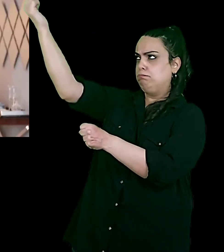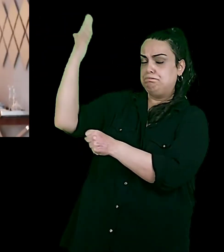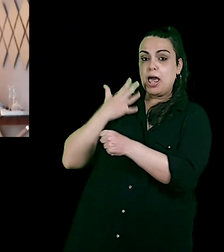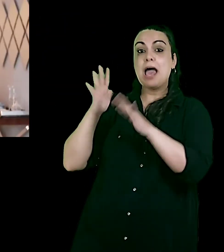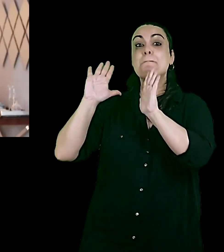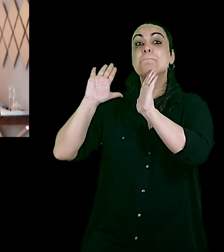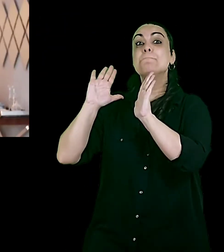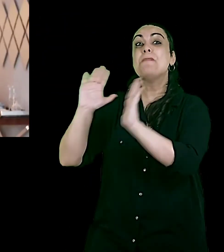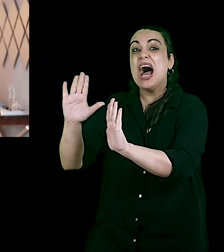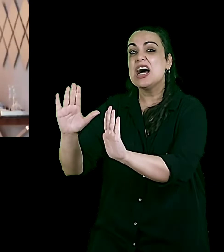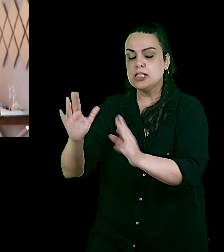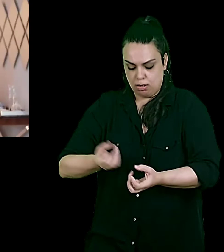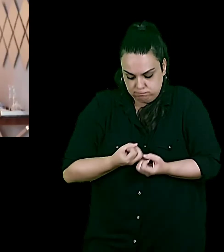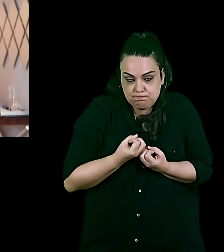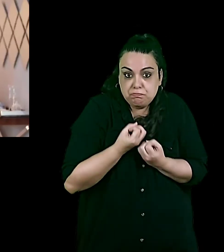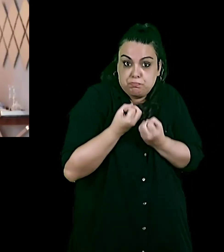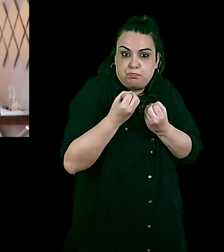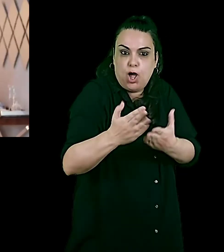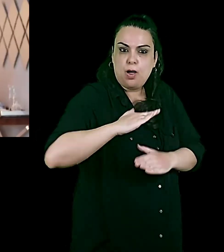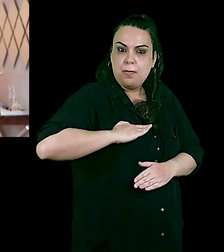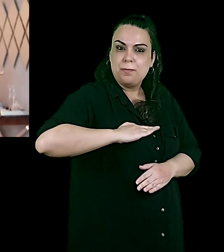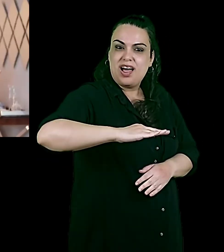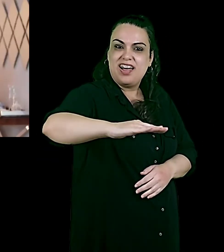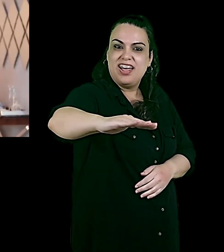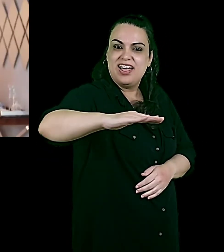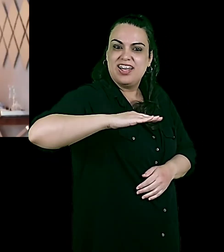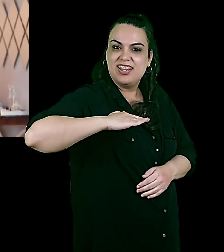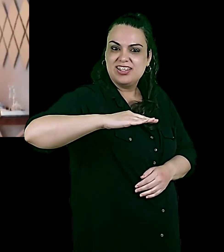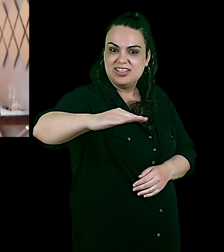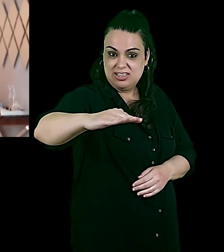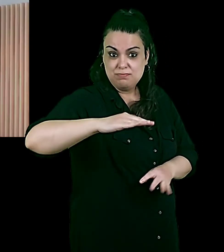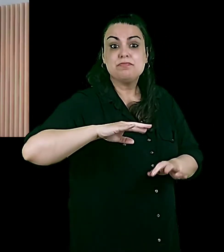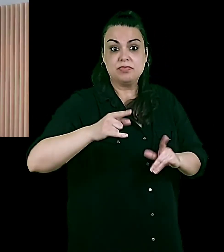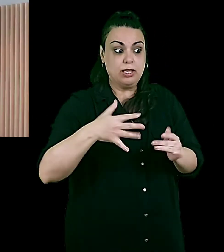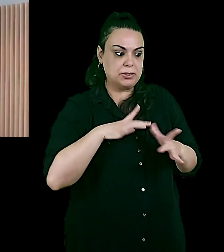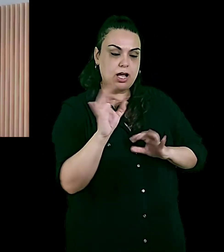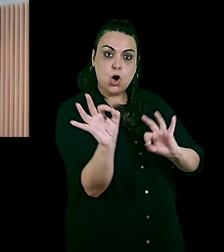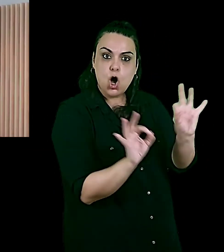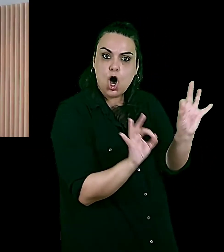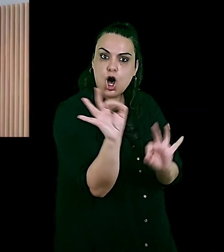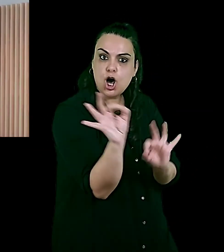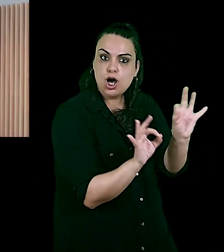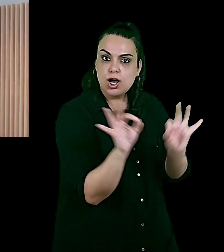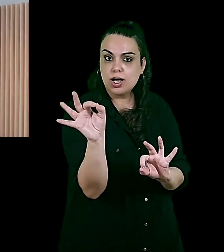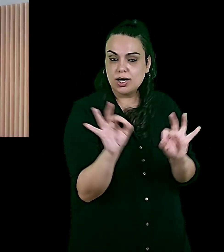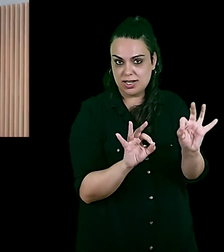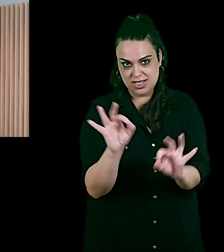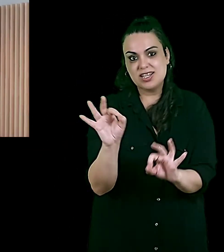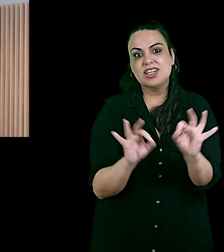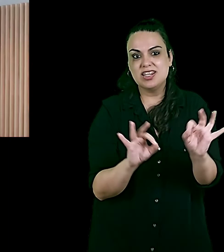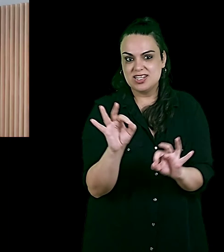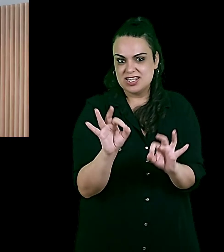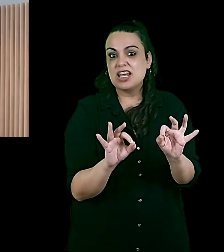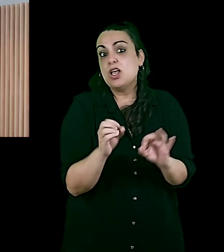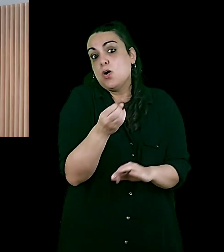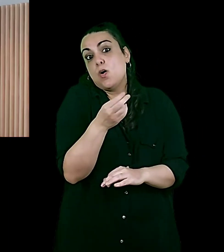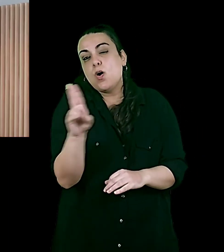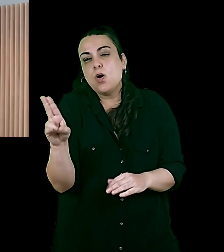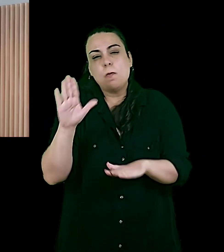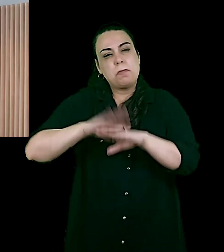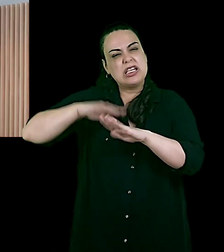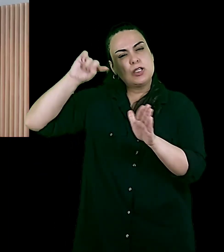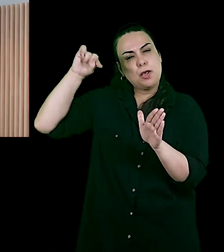poder vem na vertical, mas ele só se manifesta quando você está com a horizontal organizada para isso. Ou ele só se manifesta de